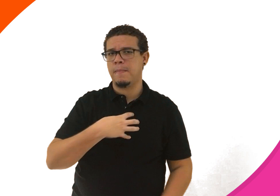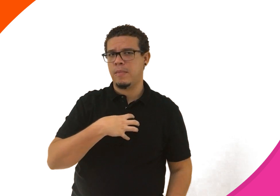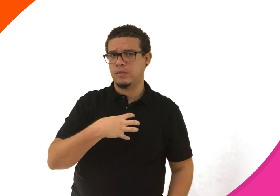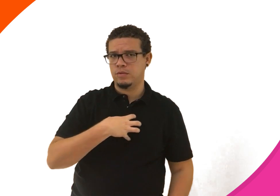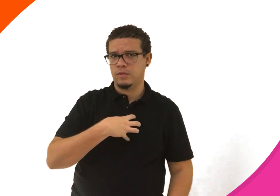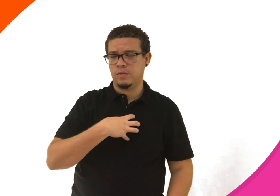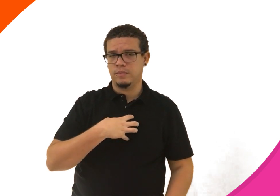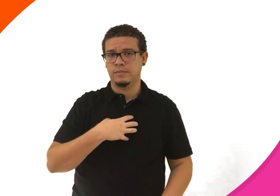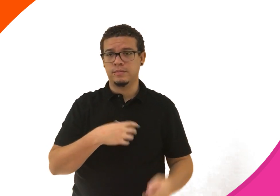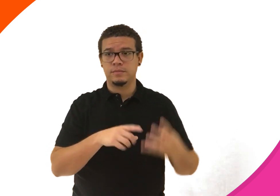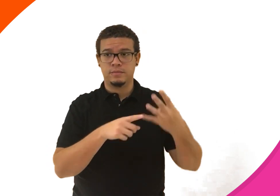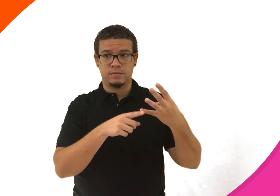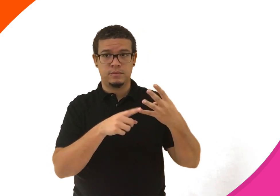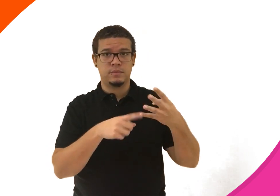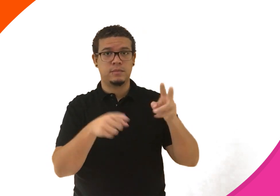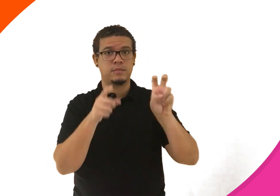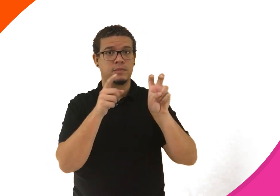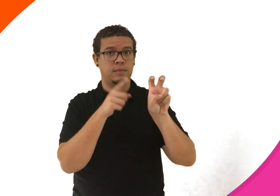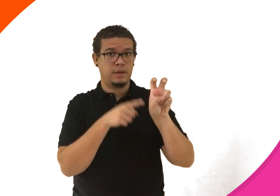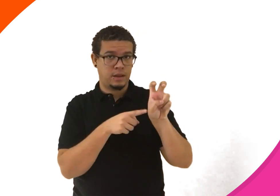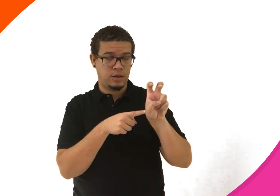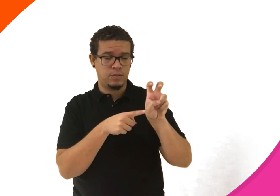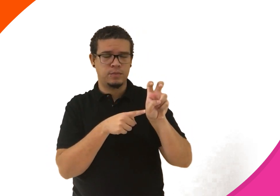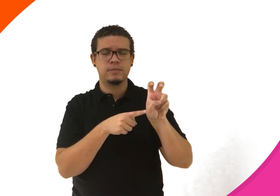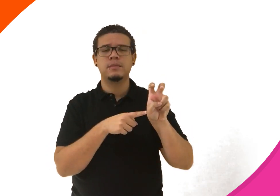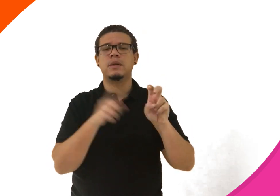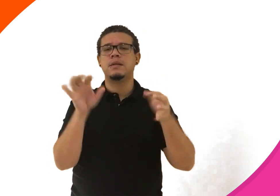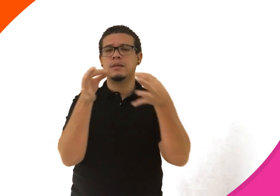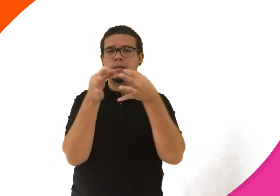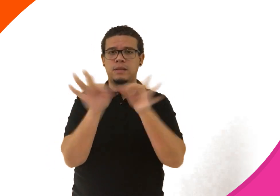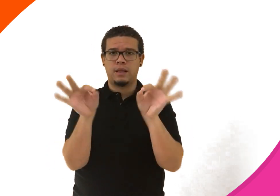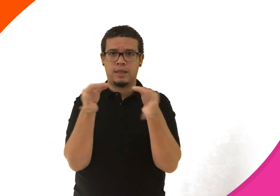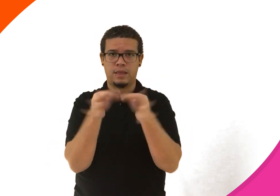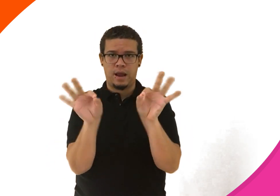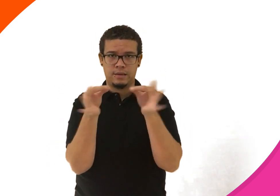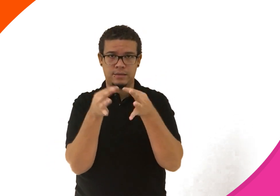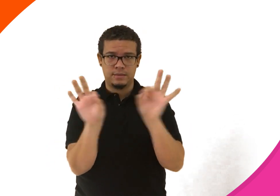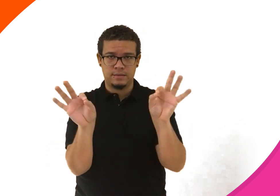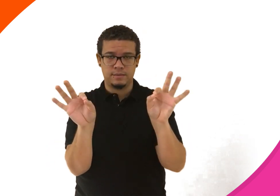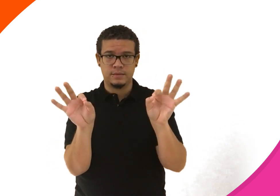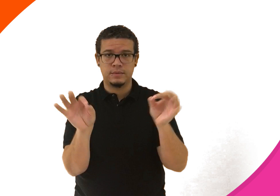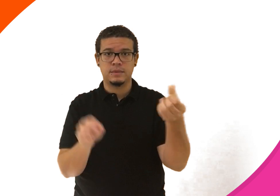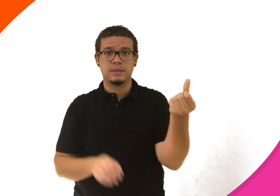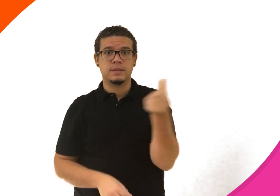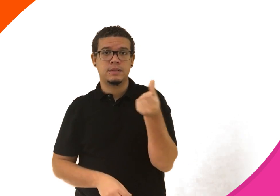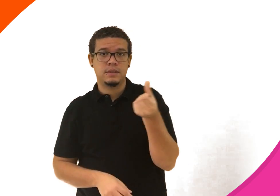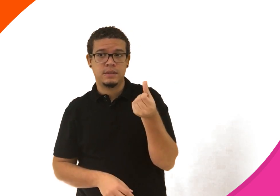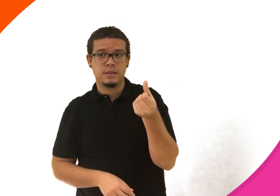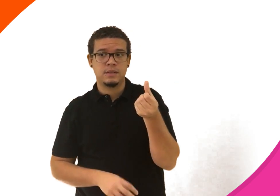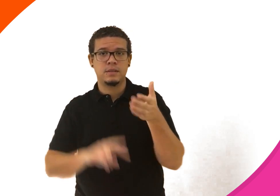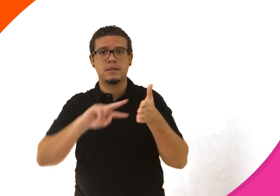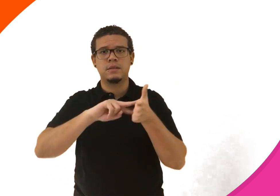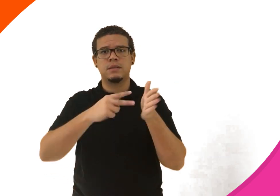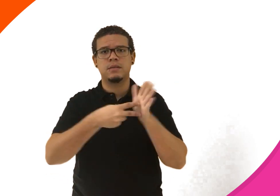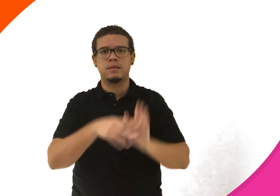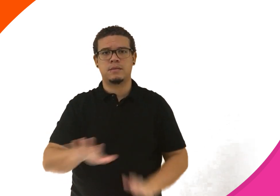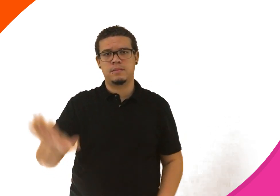semântica. Quinto, a sintaxe. E sexto, a